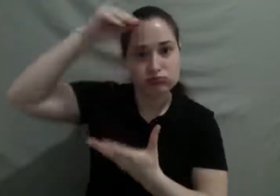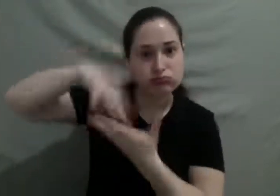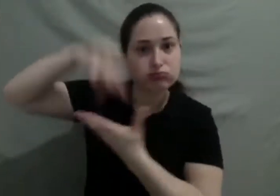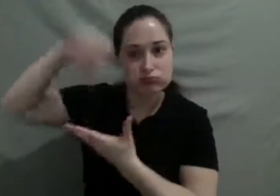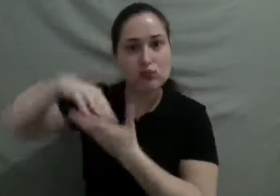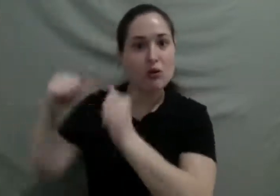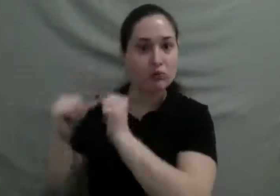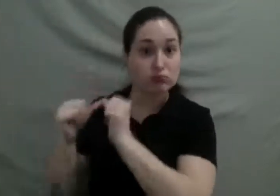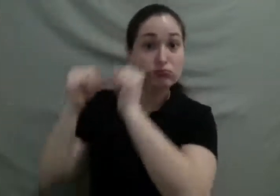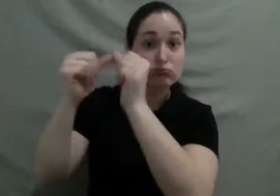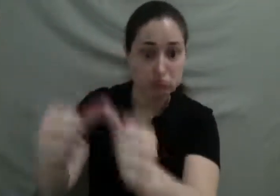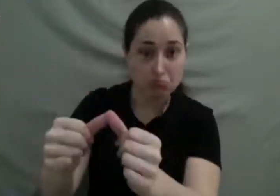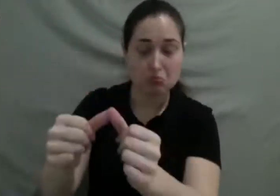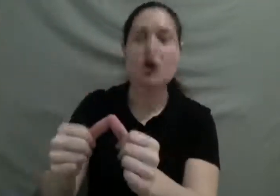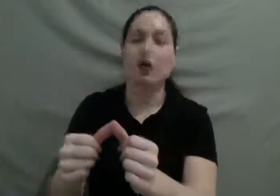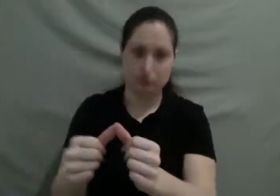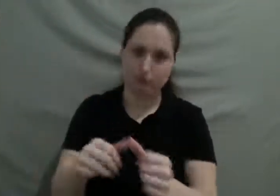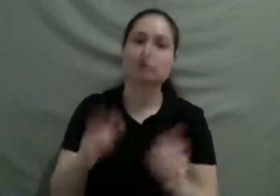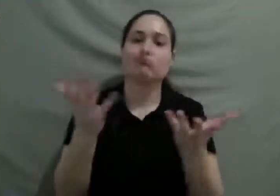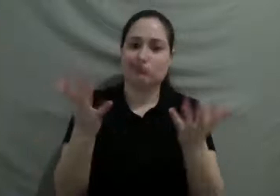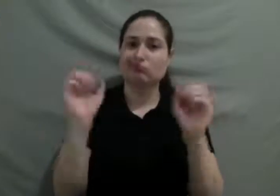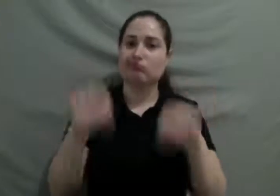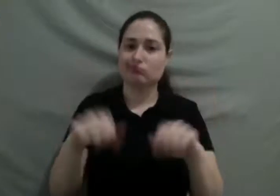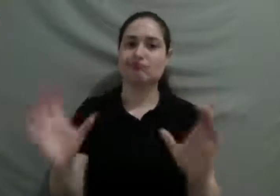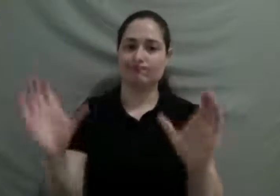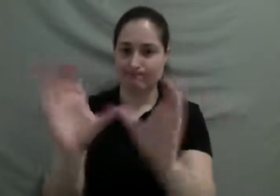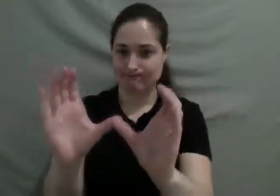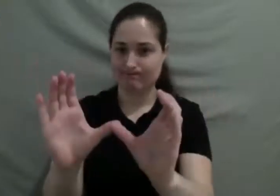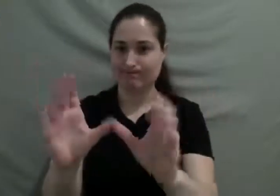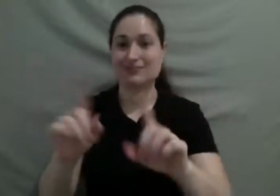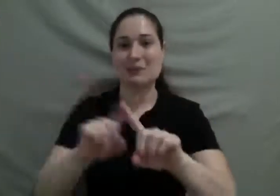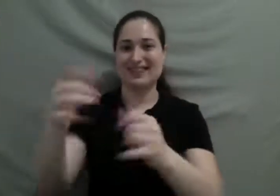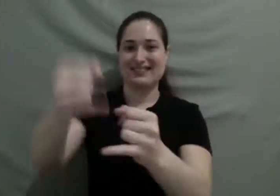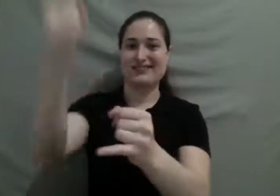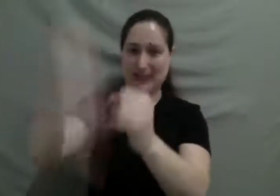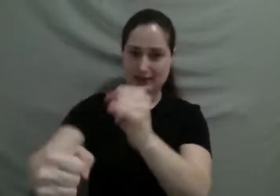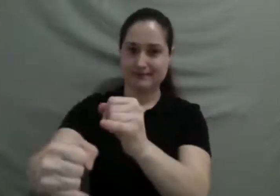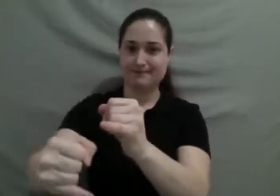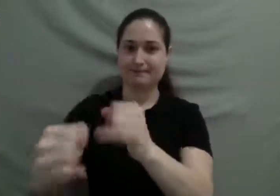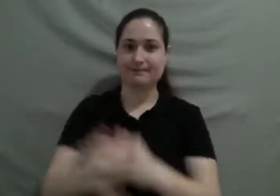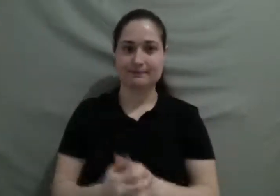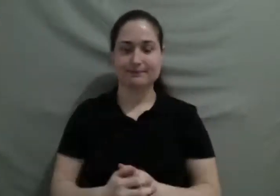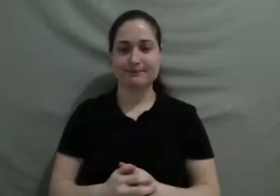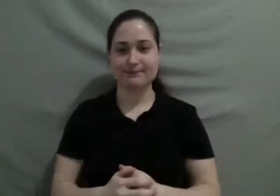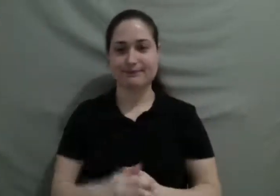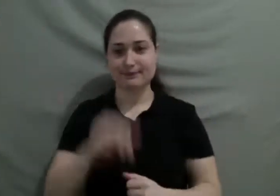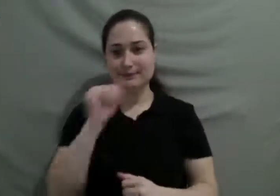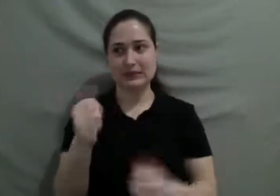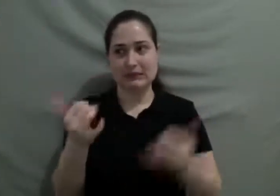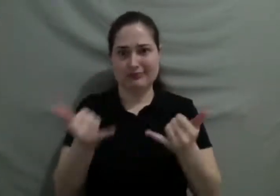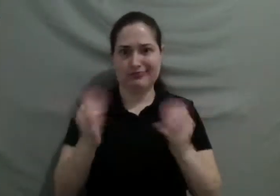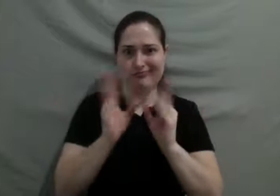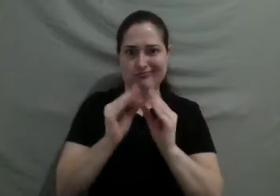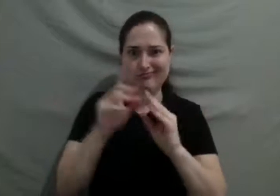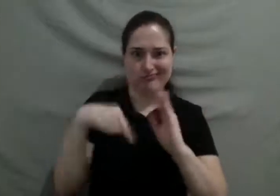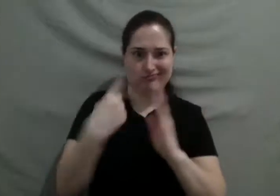constantes, es posible que podamos tener un certificado, pero es al final, no por una conferencia de